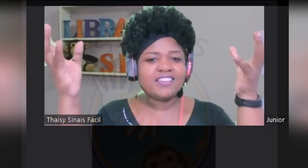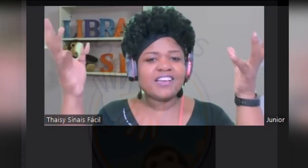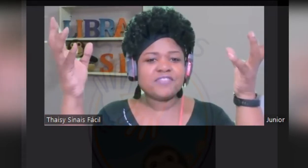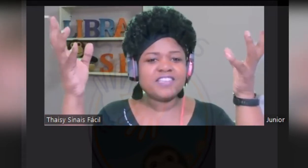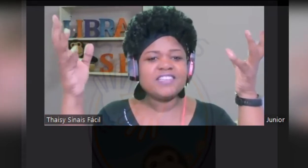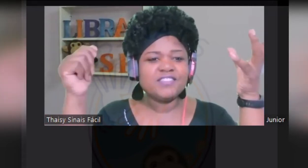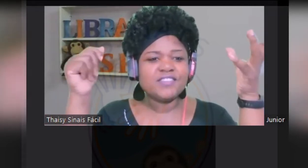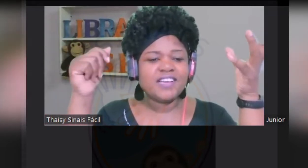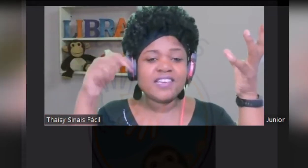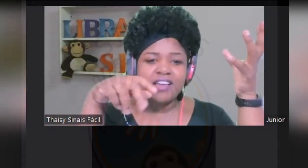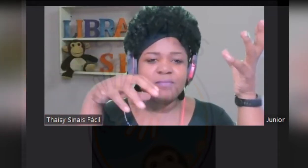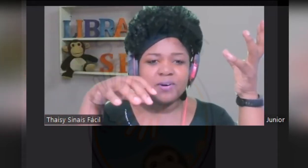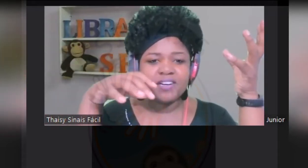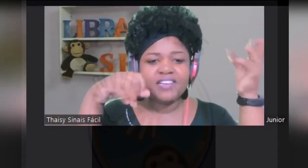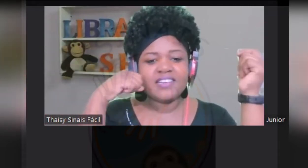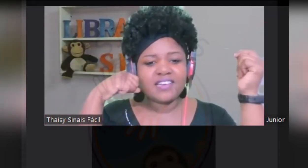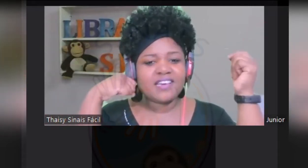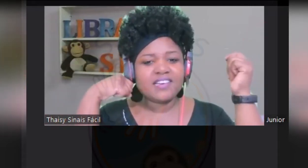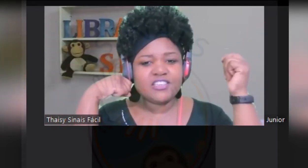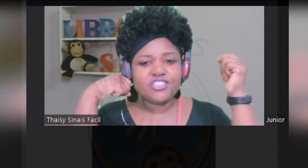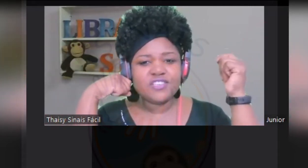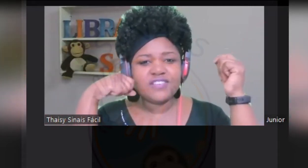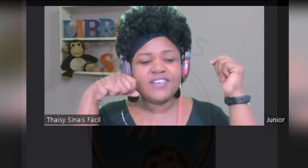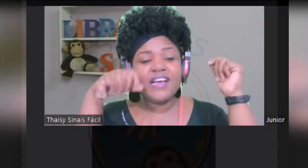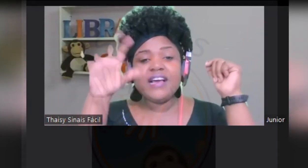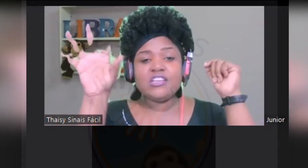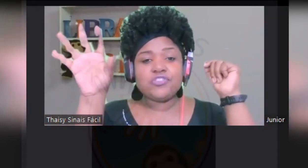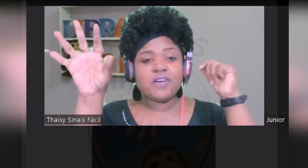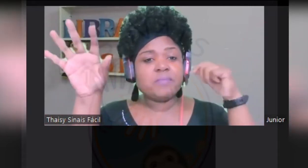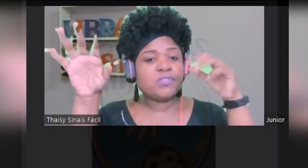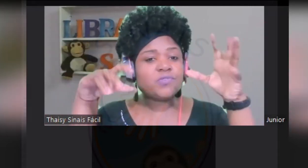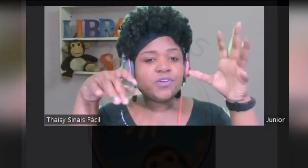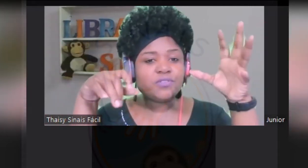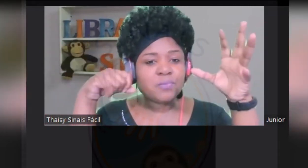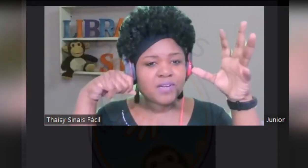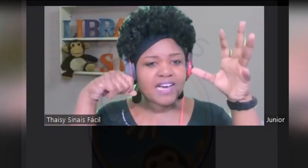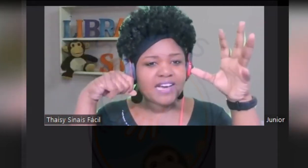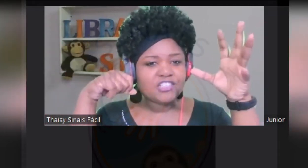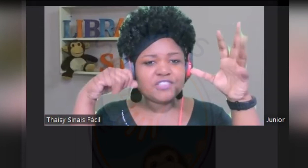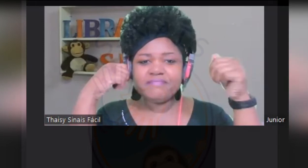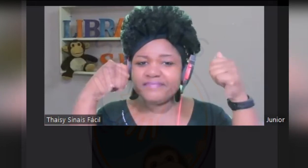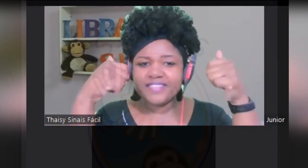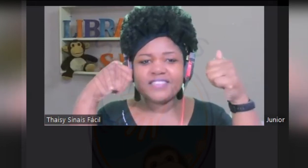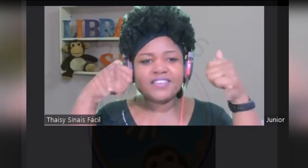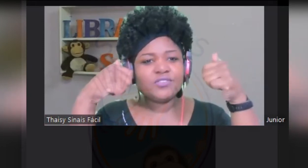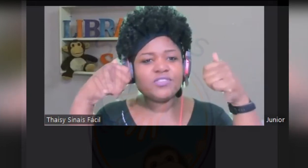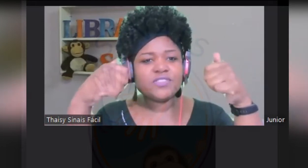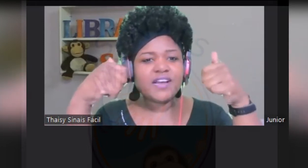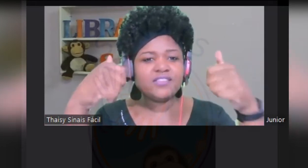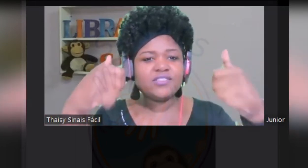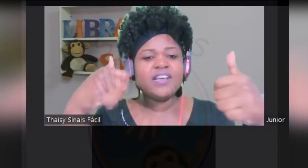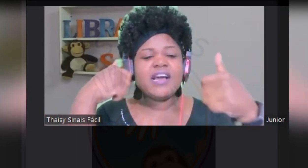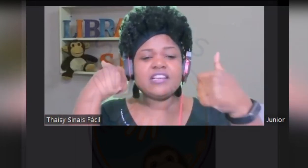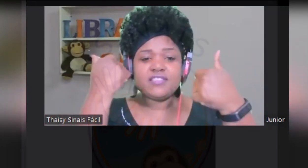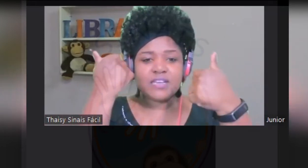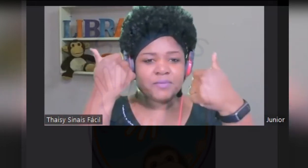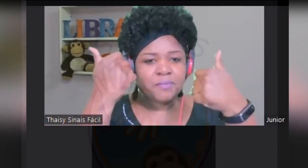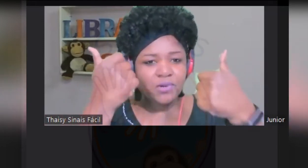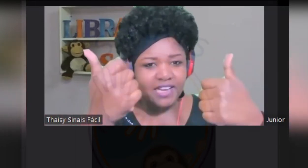está falando, né? Quem mora ali naquela região. A gente fala biscoito e bolacha, e tá tudo certo. A gente sabe que bolacha